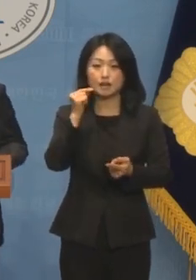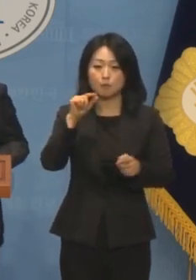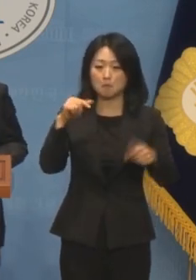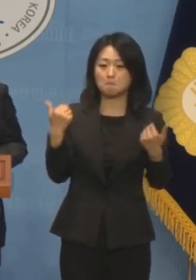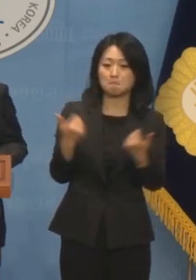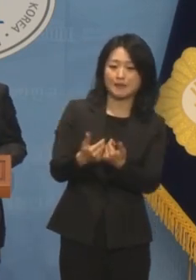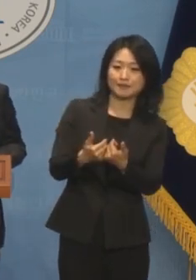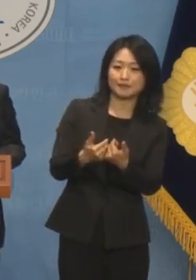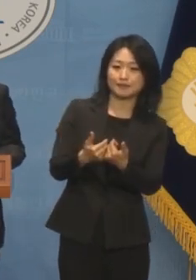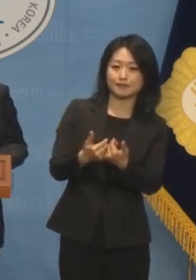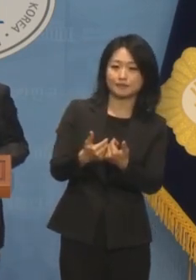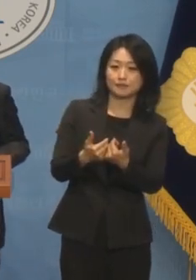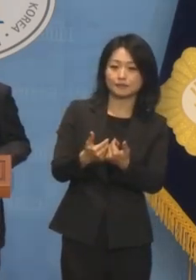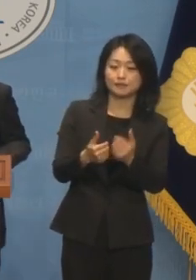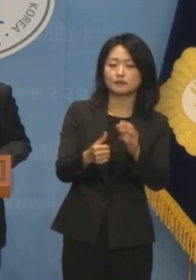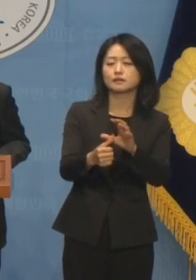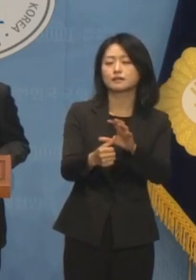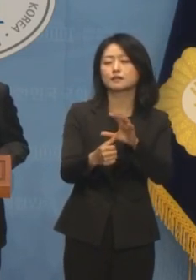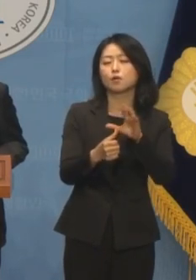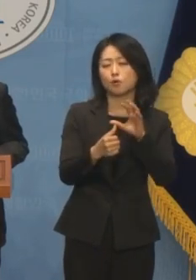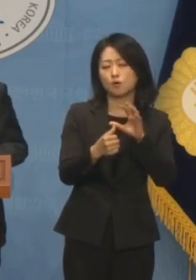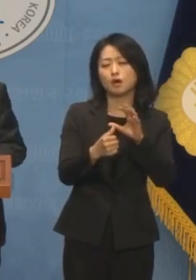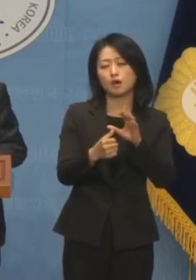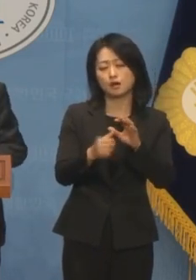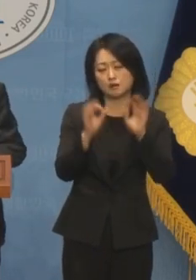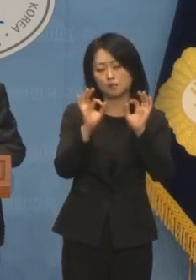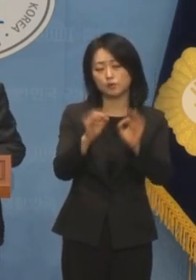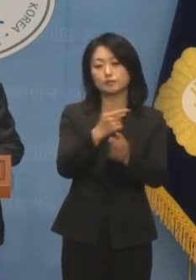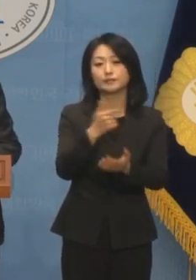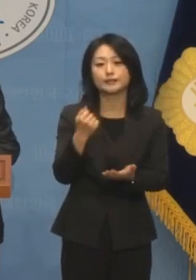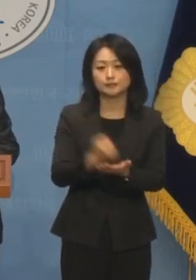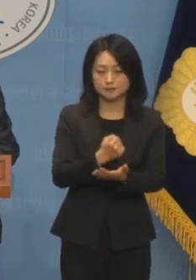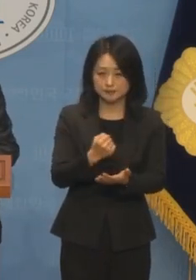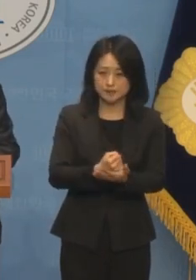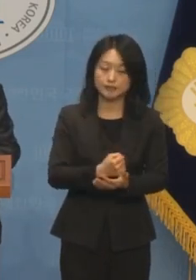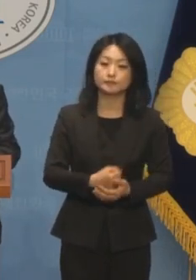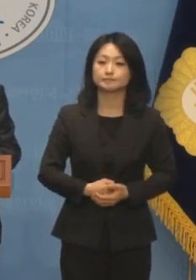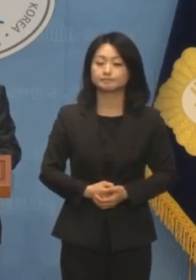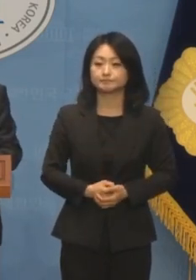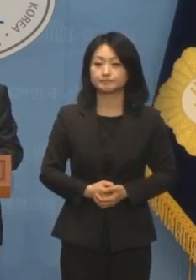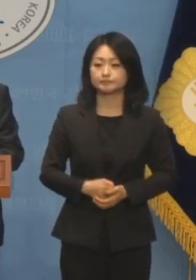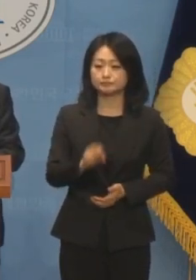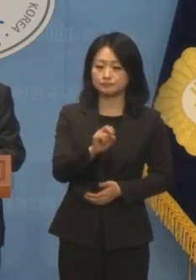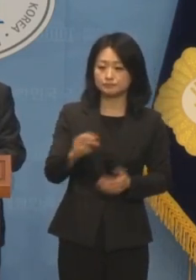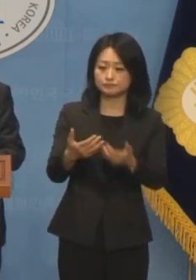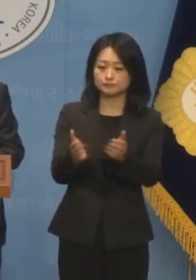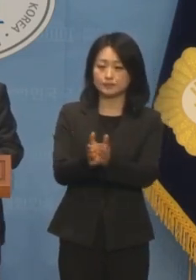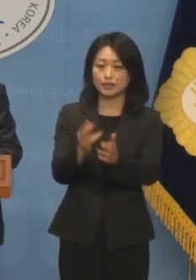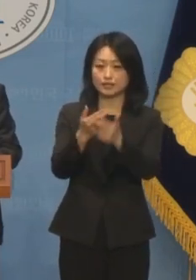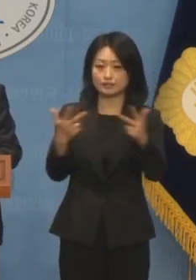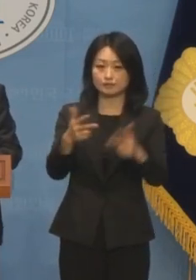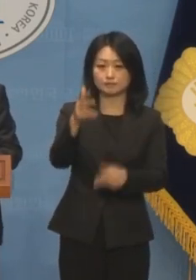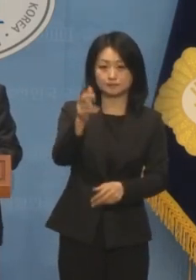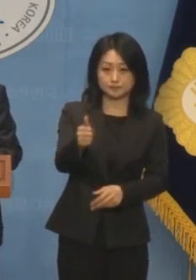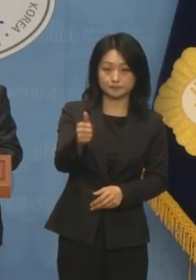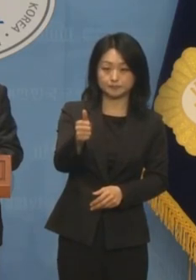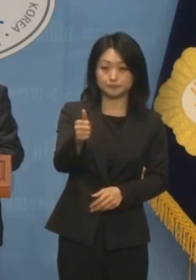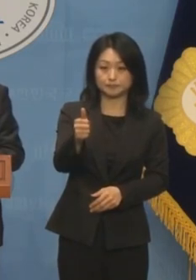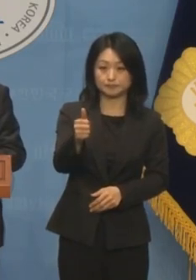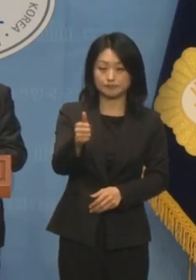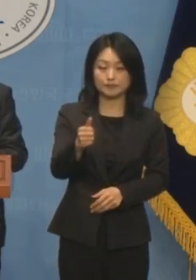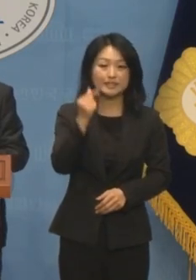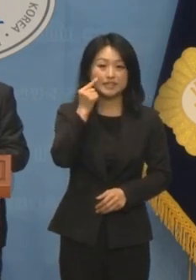소재로 삼는 것에 대해서 너무나 안타까워서 이 자리에 섰기도 합니다. 야당의 대표라면은 자극적인